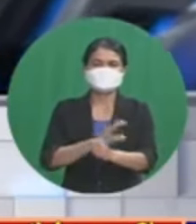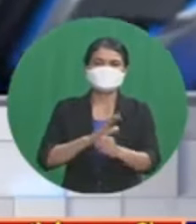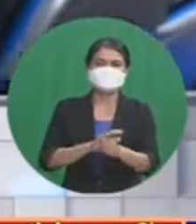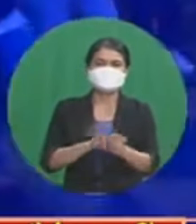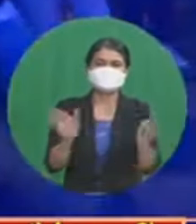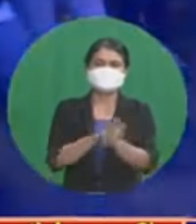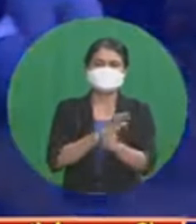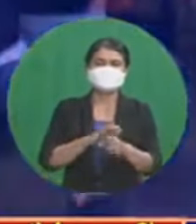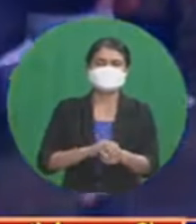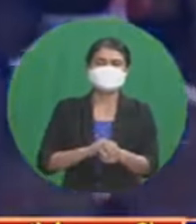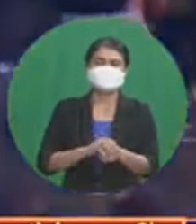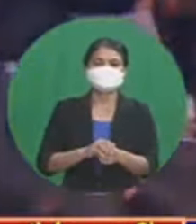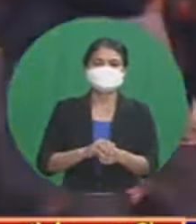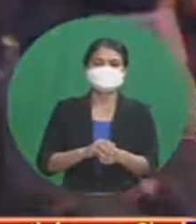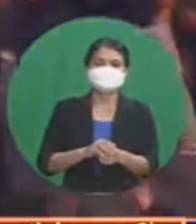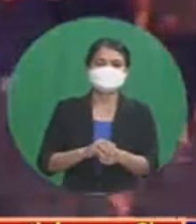បានគ្រប់ដូស